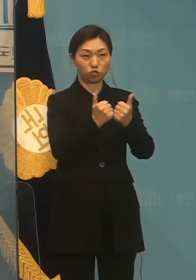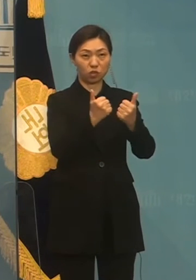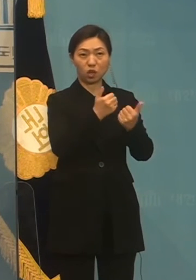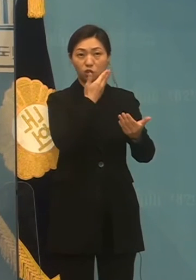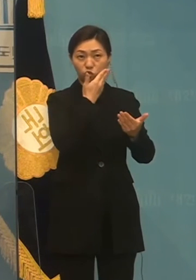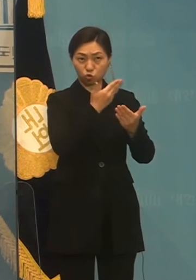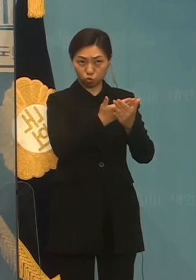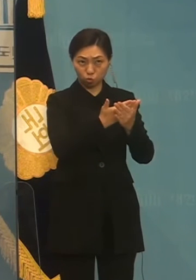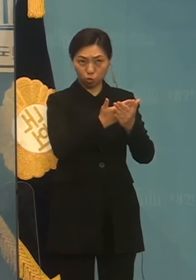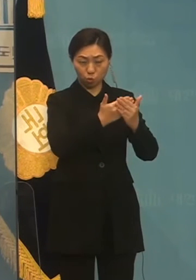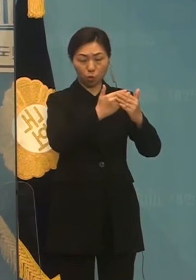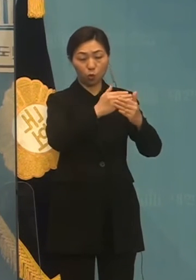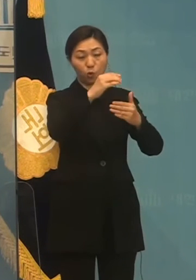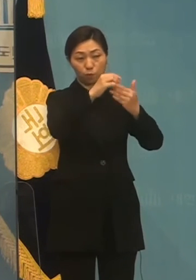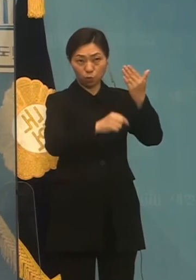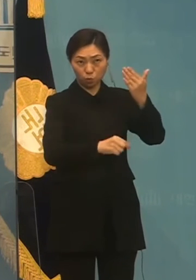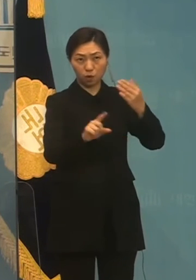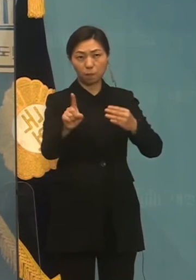일정입니다.